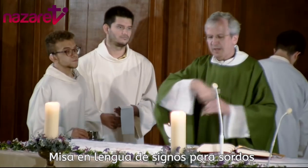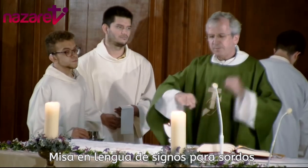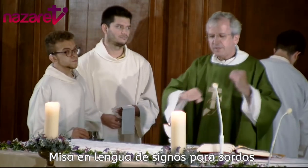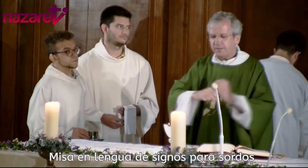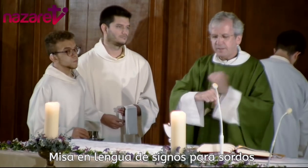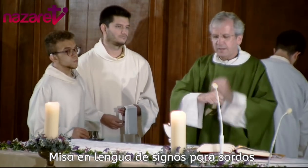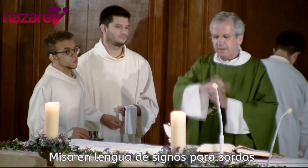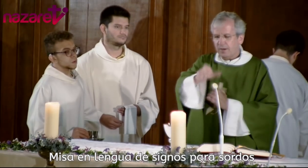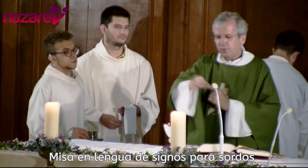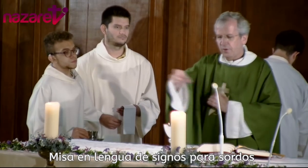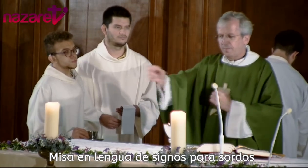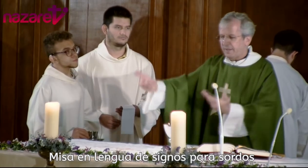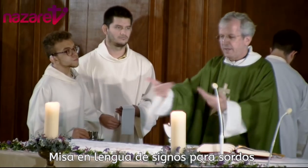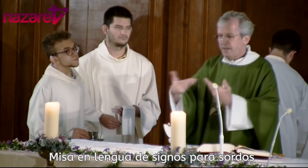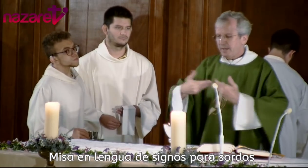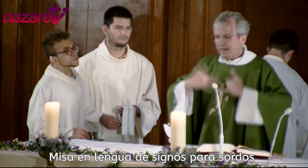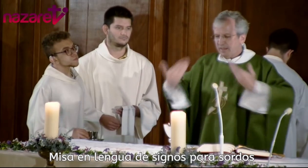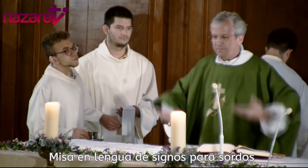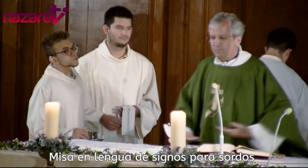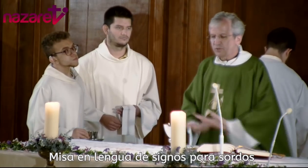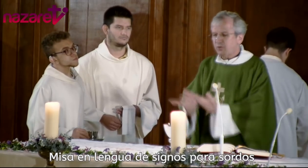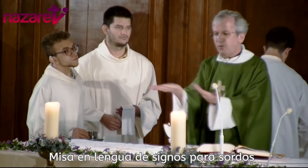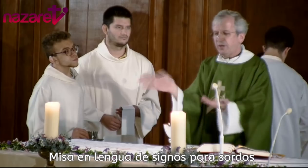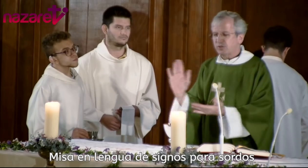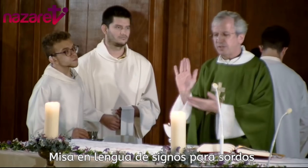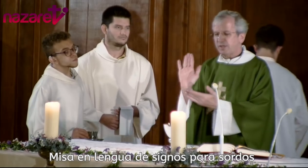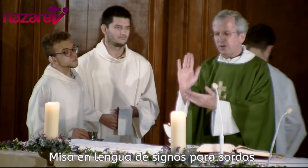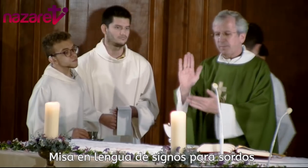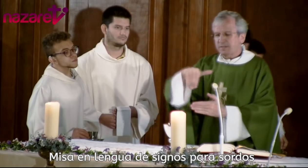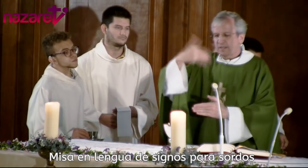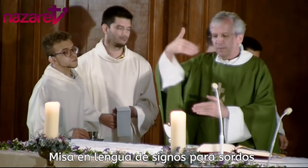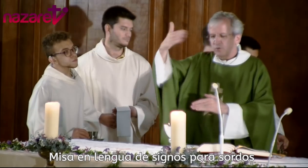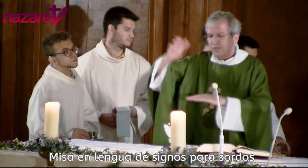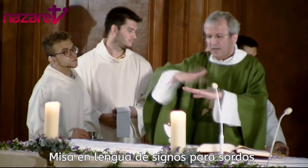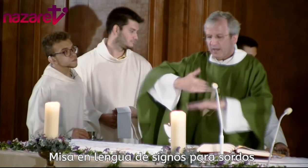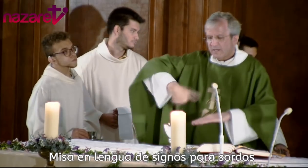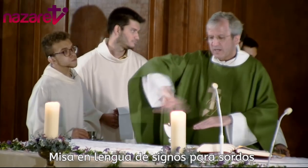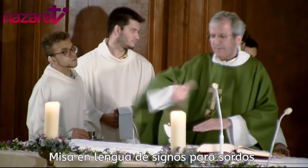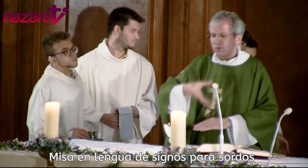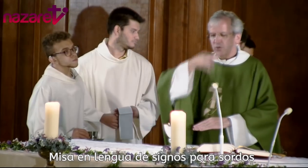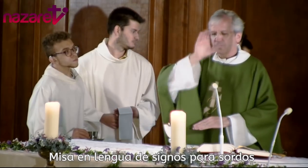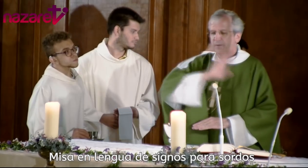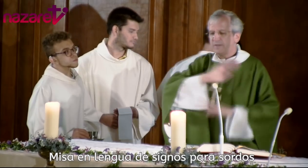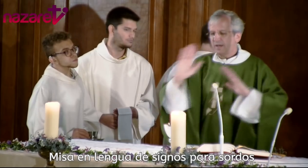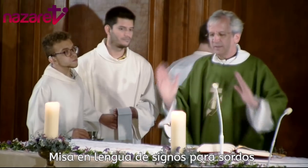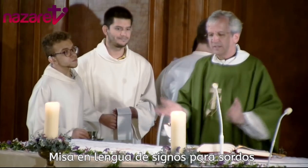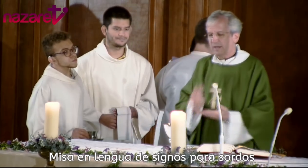vid y del trabajo del hombre, que recibimos de tu generosidad y ahora te presentamos. Él será para nosotros bebida de